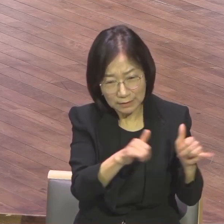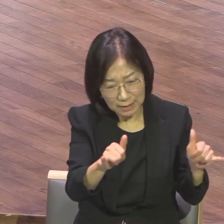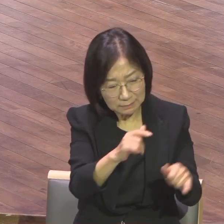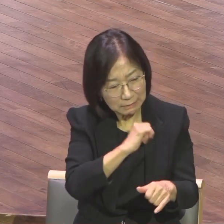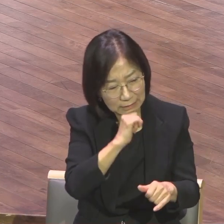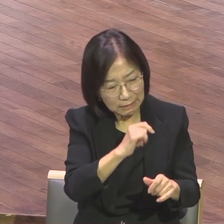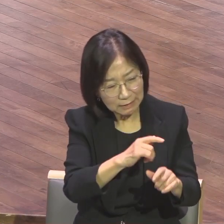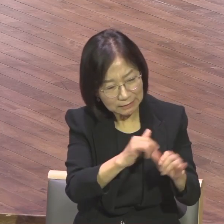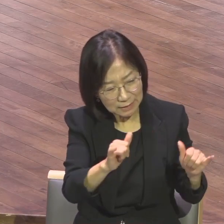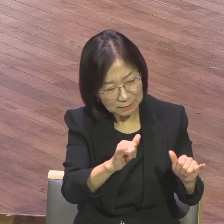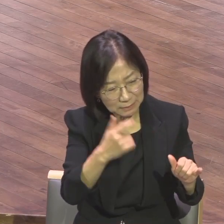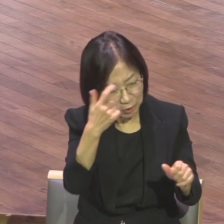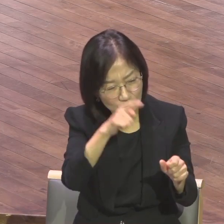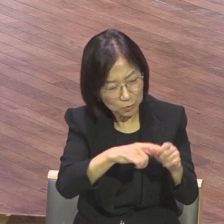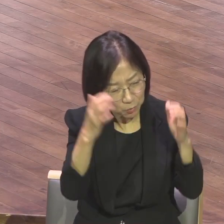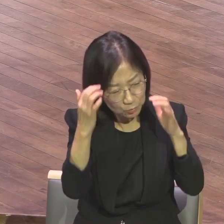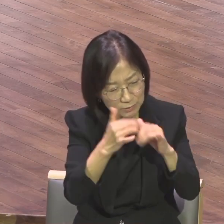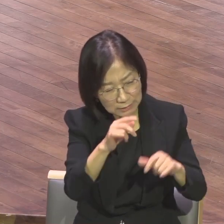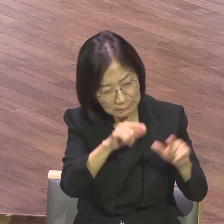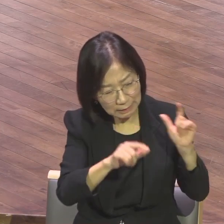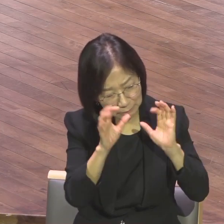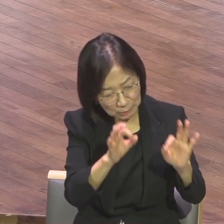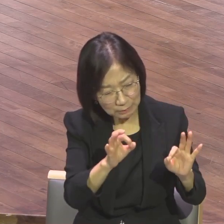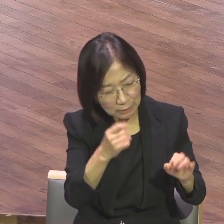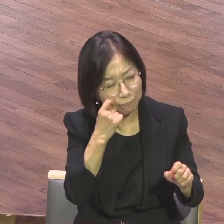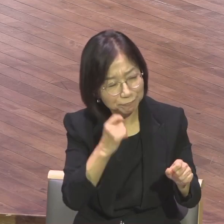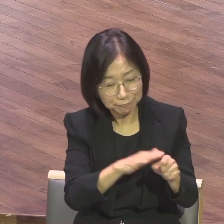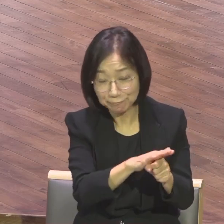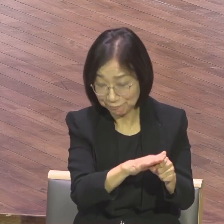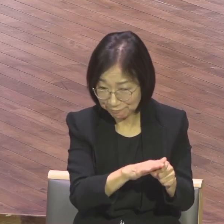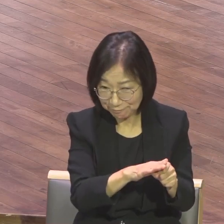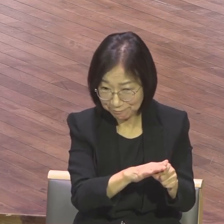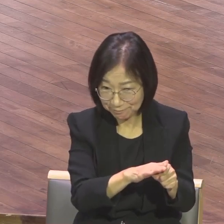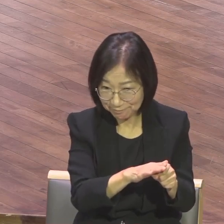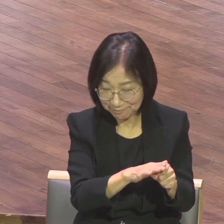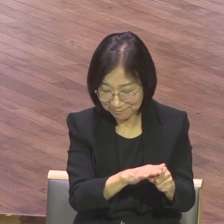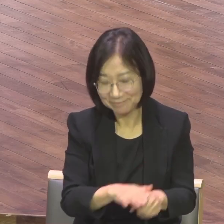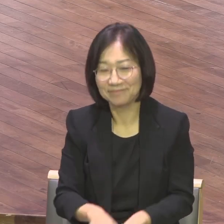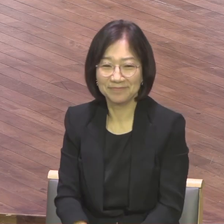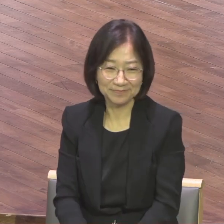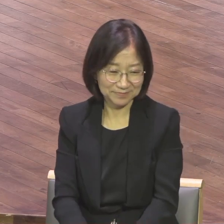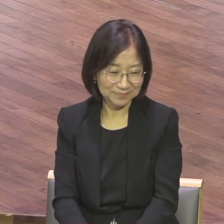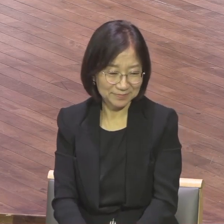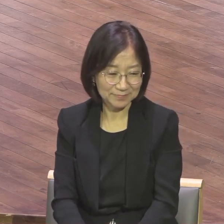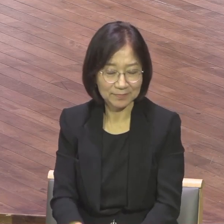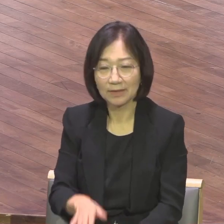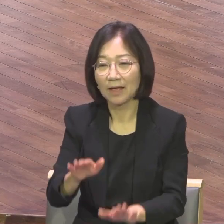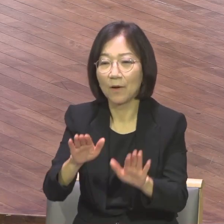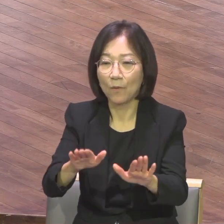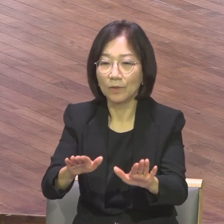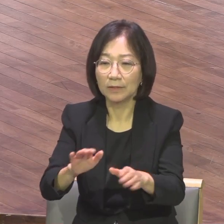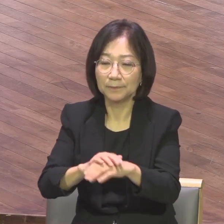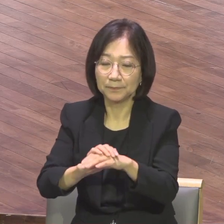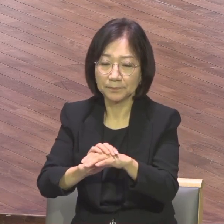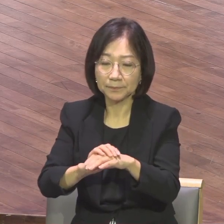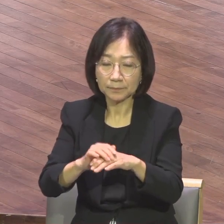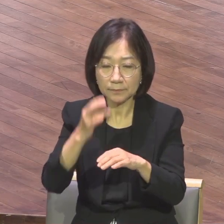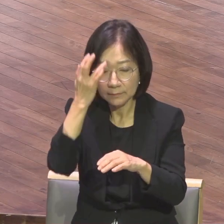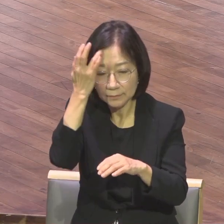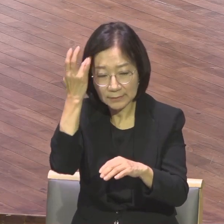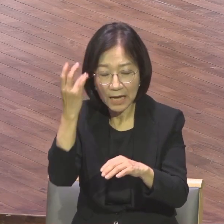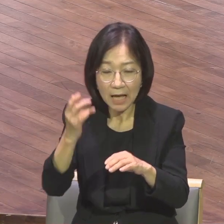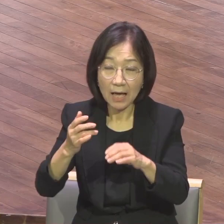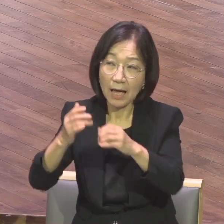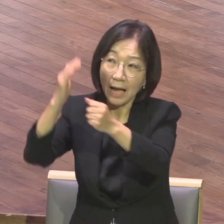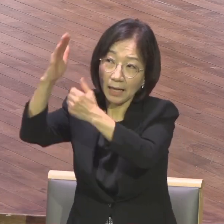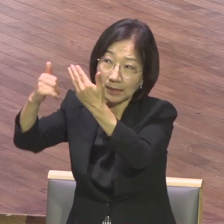제물로 축복합니다. 결론입니다. 구약 선지자의 이 말씀을요, 하나님으로부터 받은 선지자들인데,